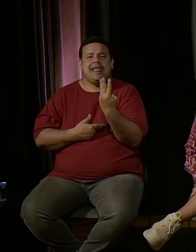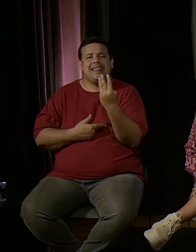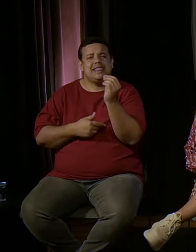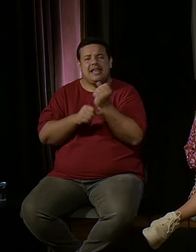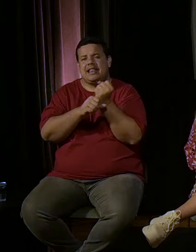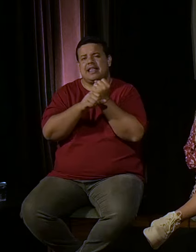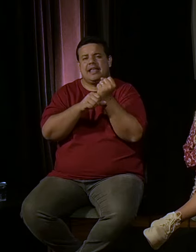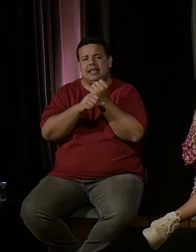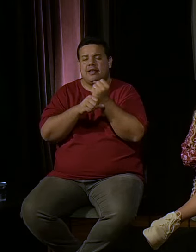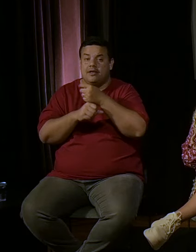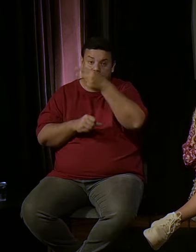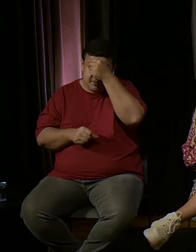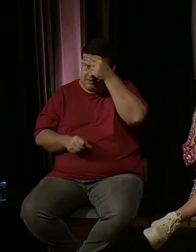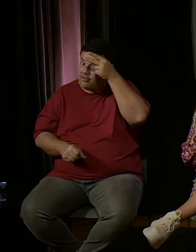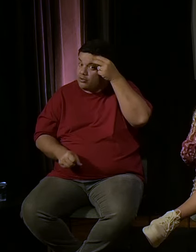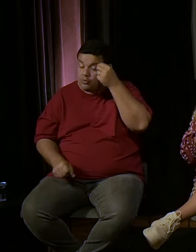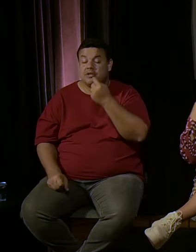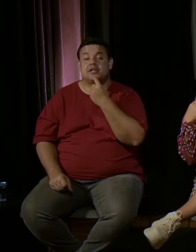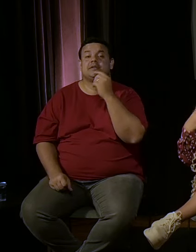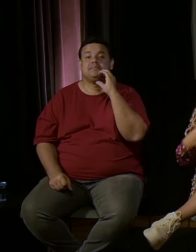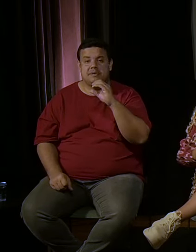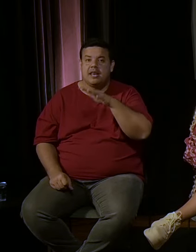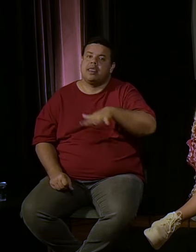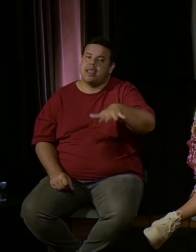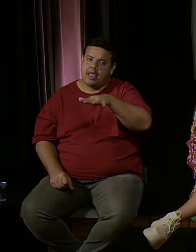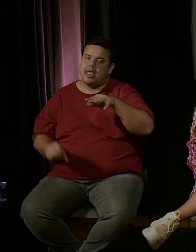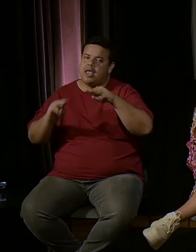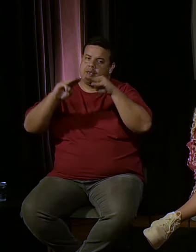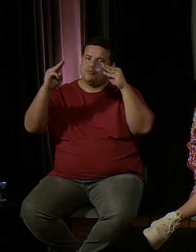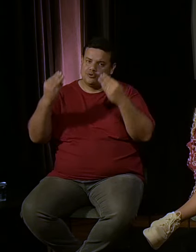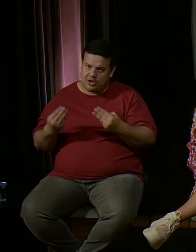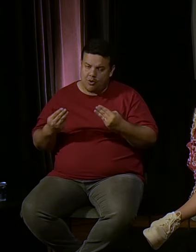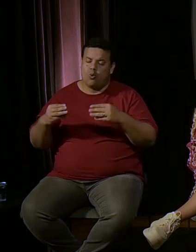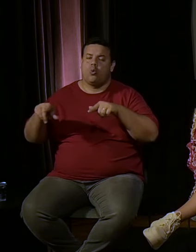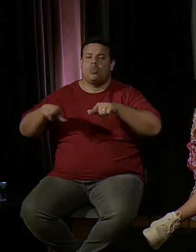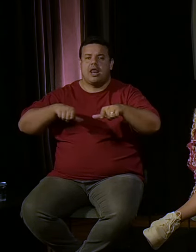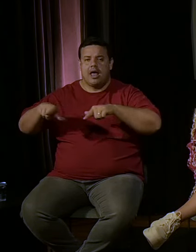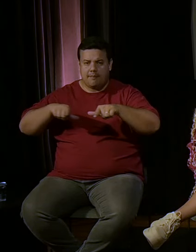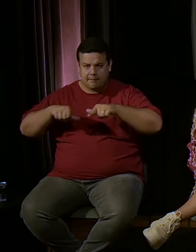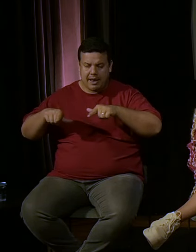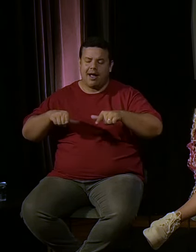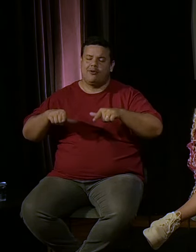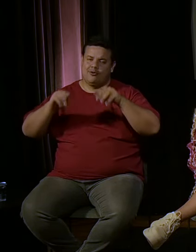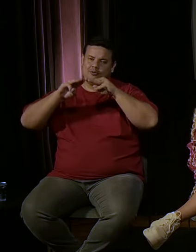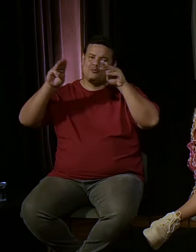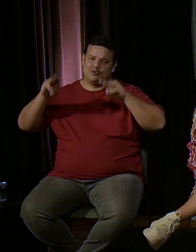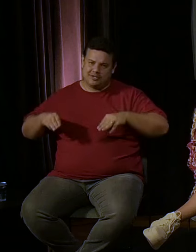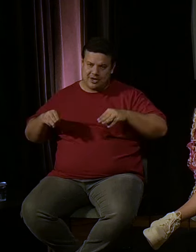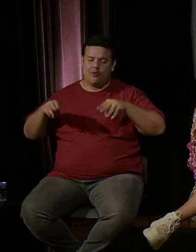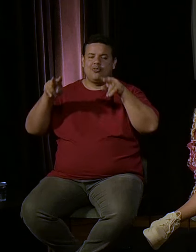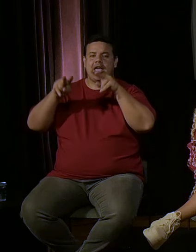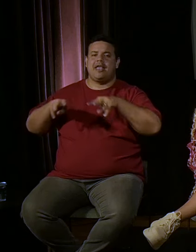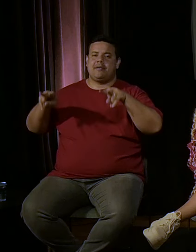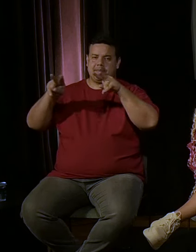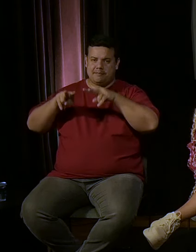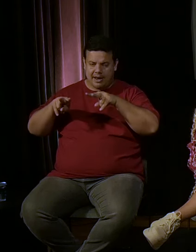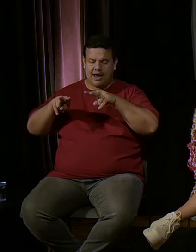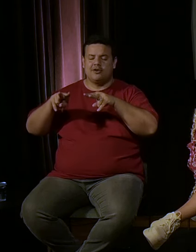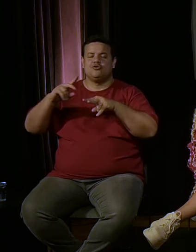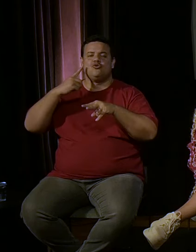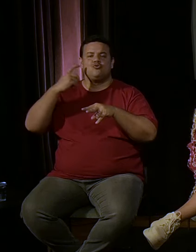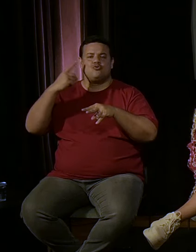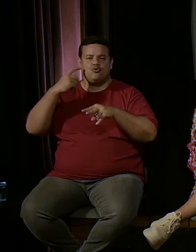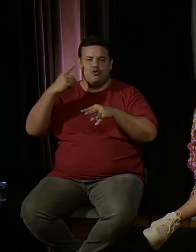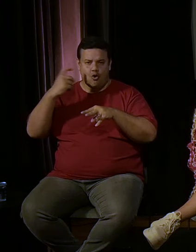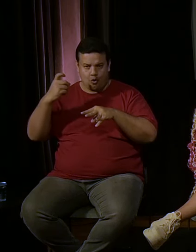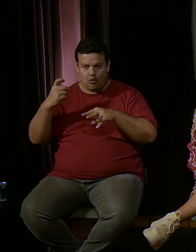de Campinas, na área museal. Tenho um trabalho sobre o Museu da Imagem e do Som e fui cinéfila durante muito